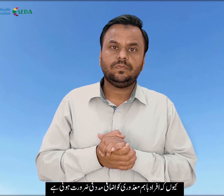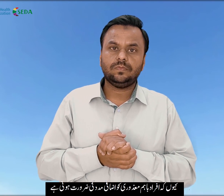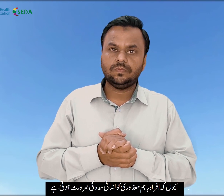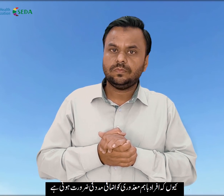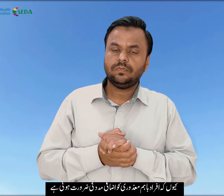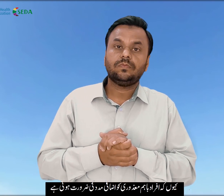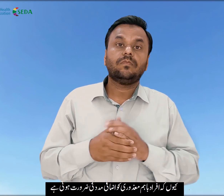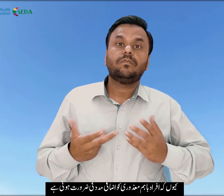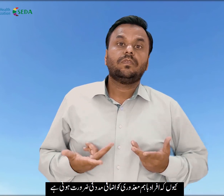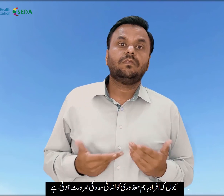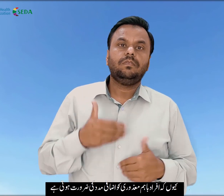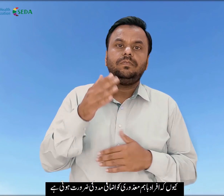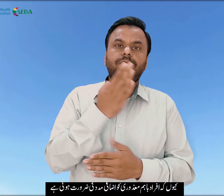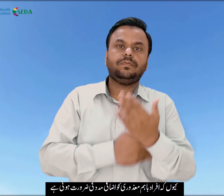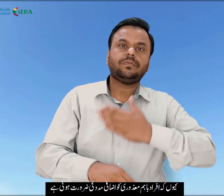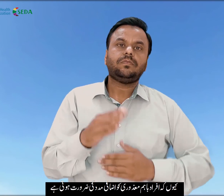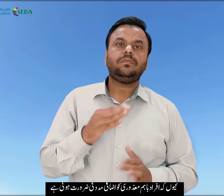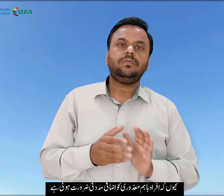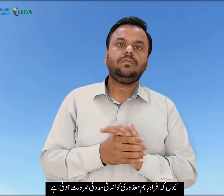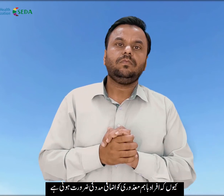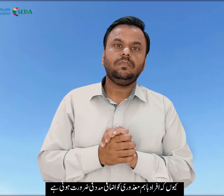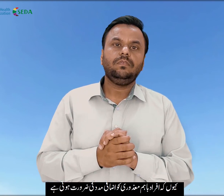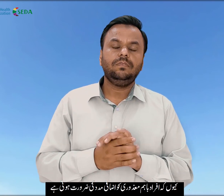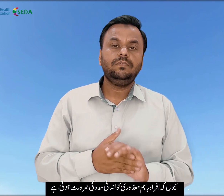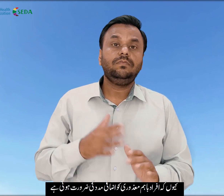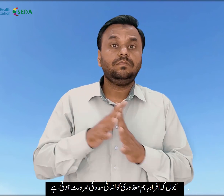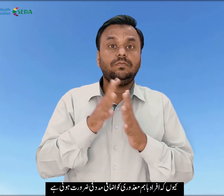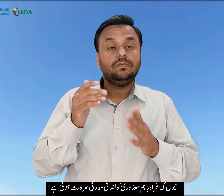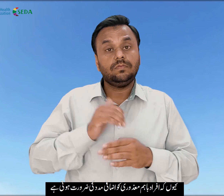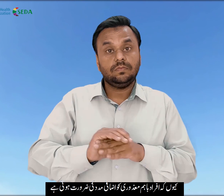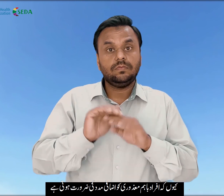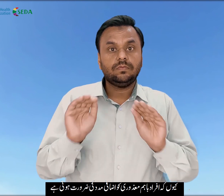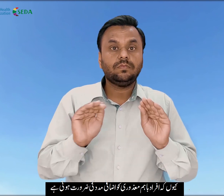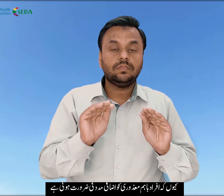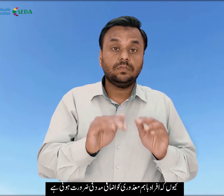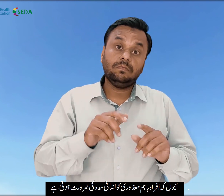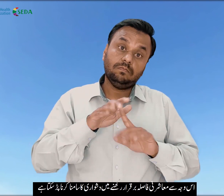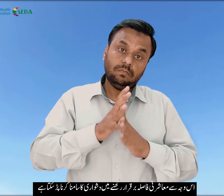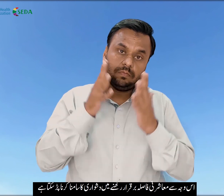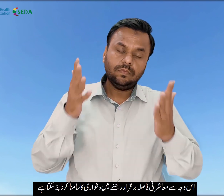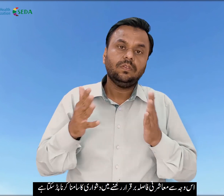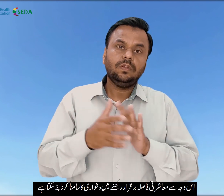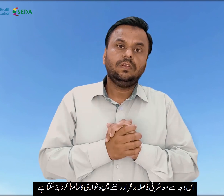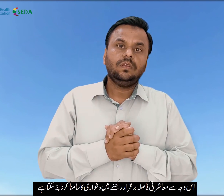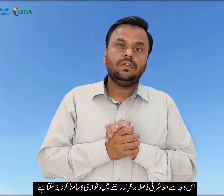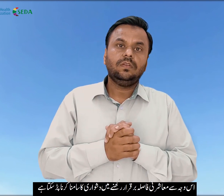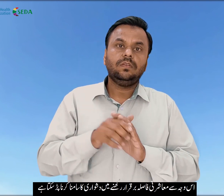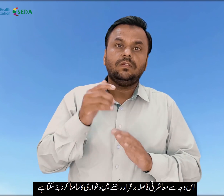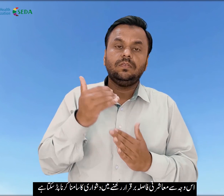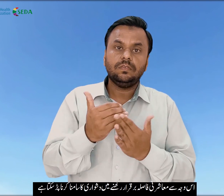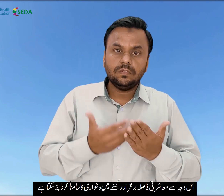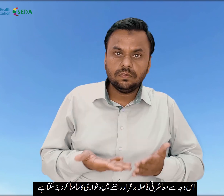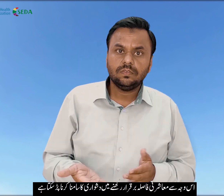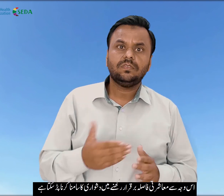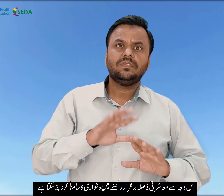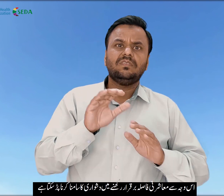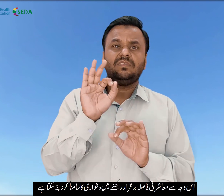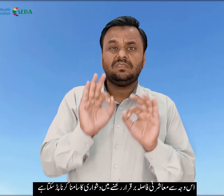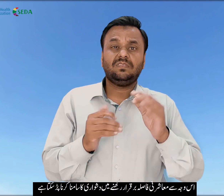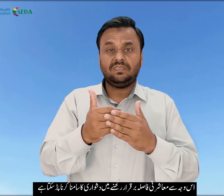کیونکہ افراد باہم معذوری کو اضافی مدد کی ضرورت ہوتی ہے، اس وجہ سے معاشرتی فاصلہ برقرار رکھنے